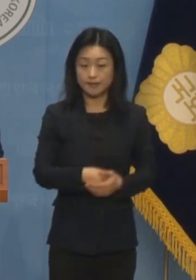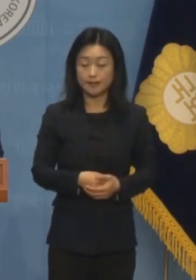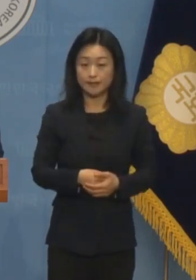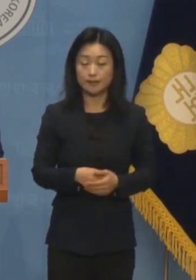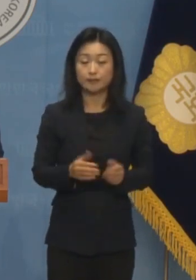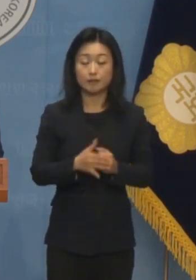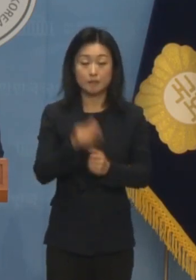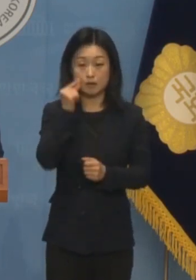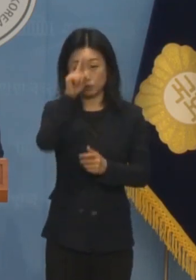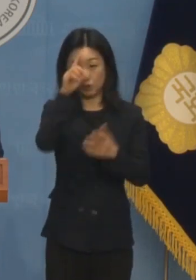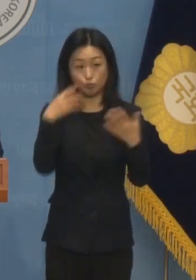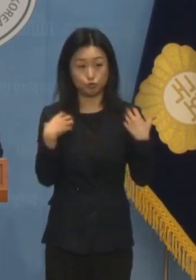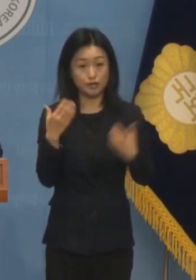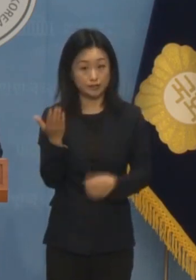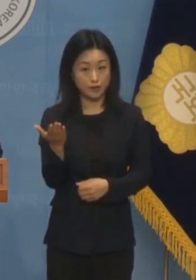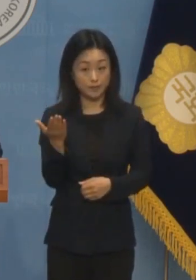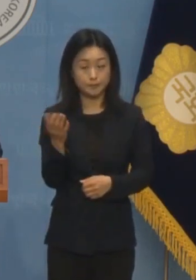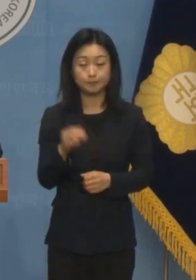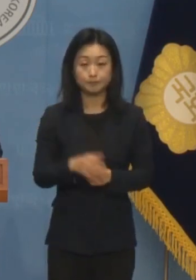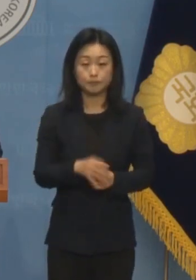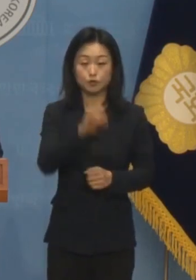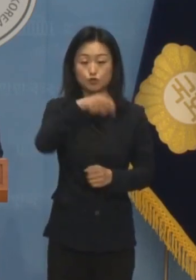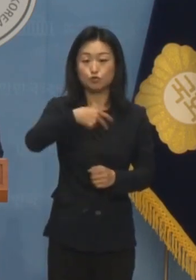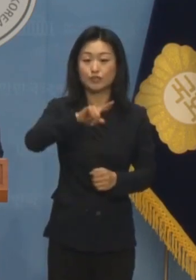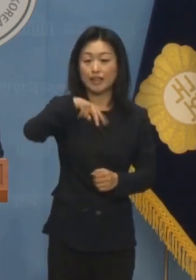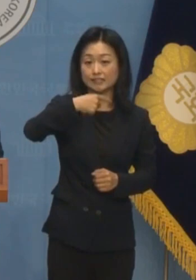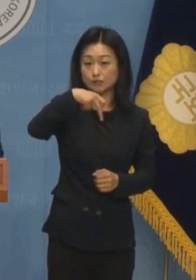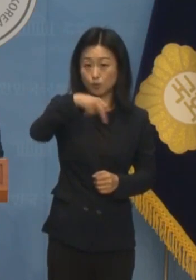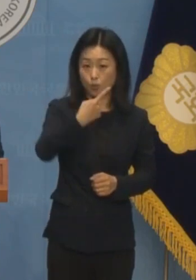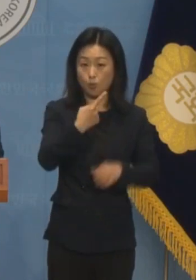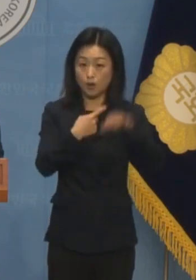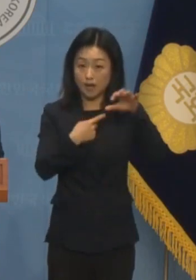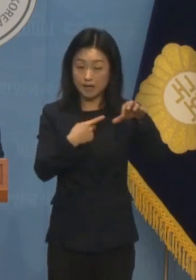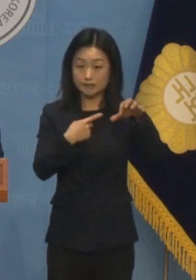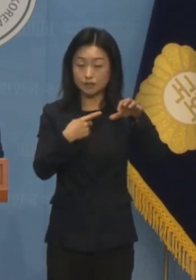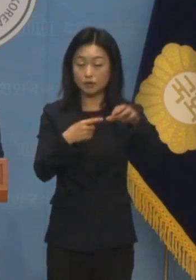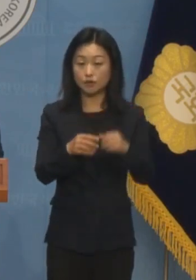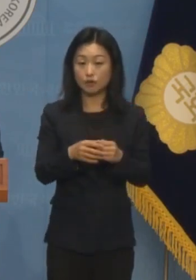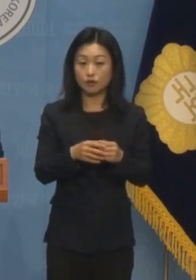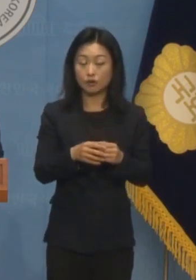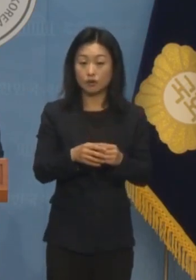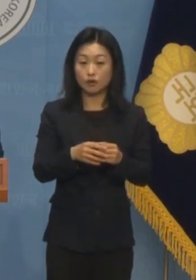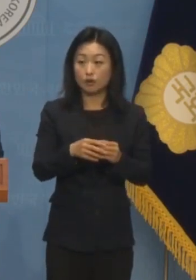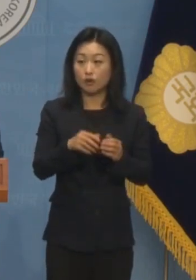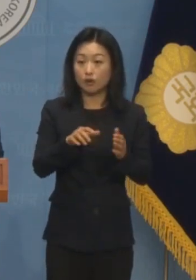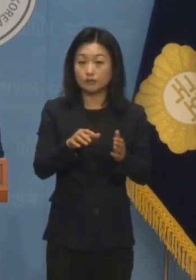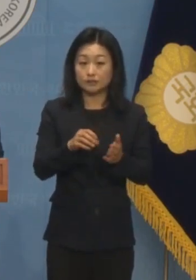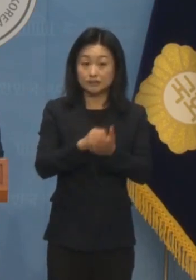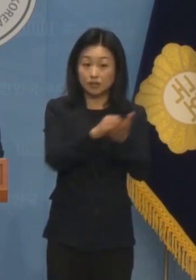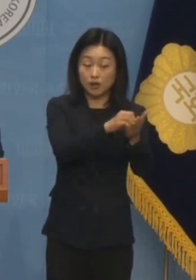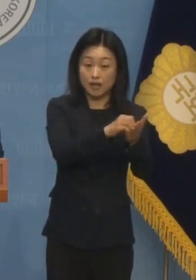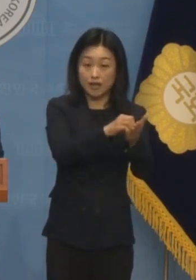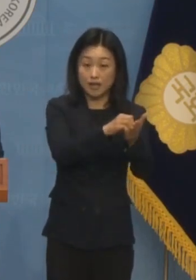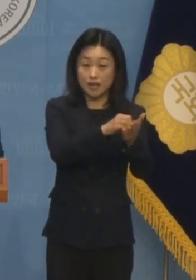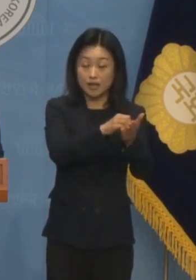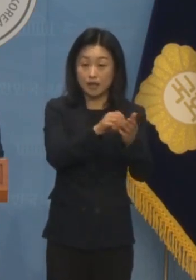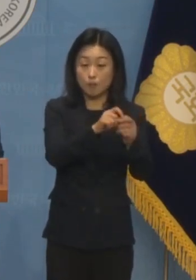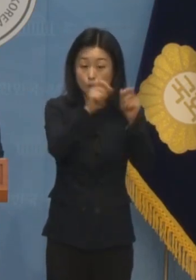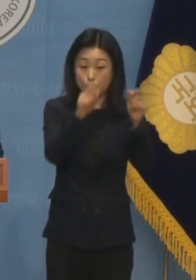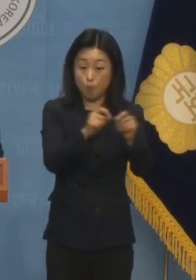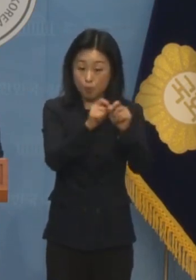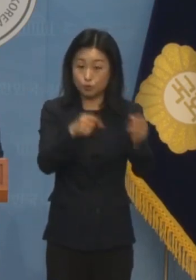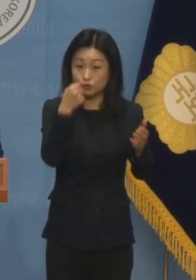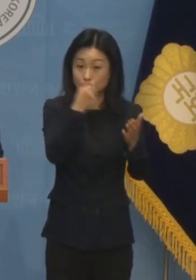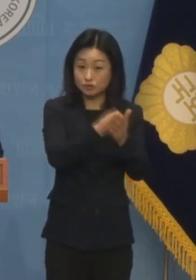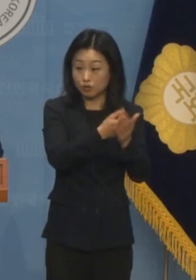따라서 일본 정부는 유네스코가 세계유산 등제 보류를 결정한 이유를 진지하게 받아들이고